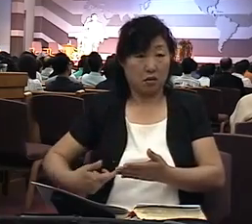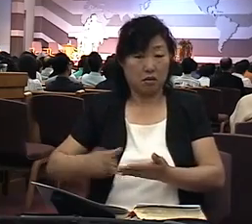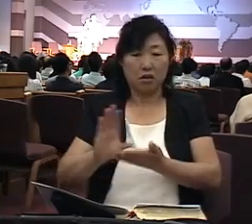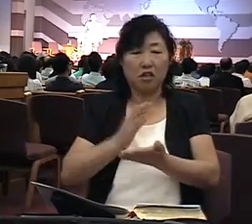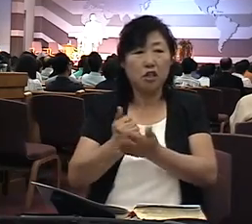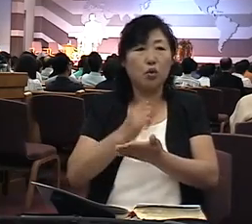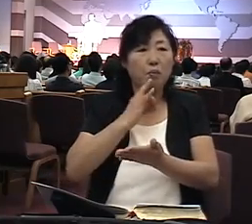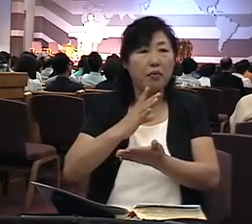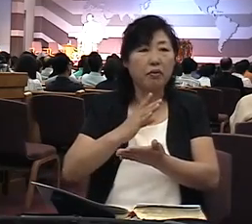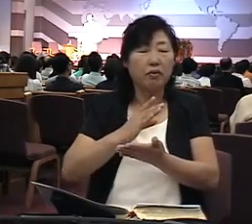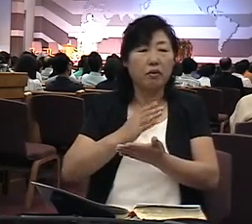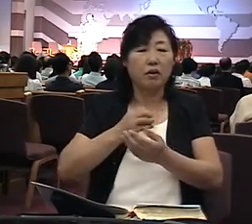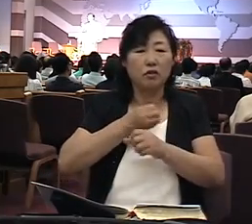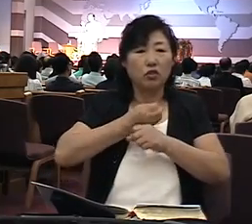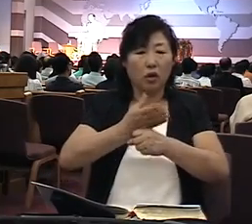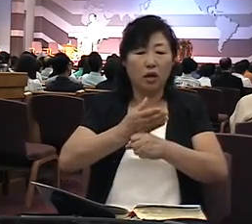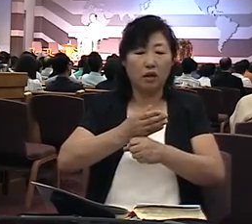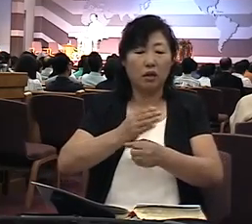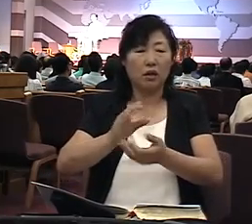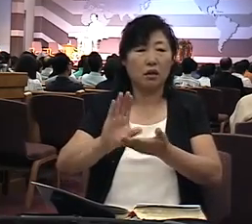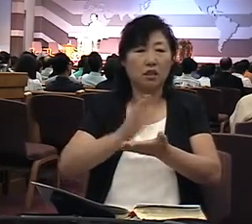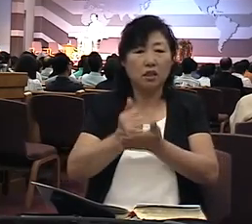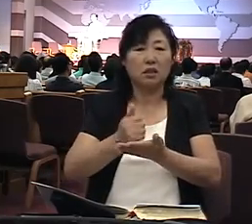저들은 크리스찬이다 하고 밖에서 주어진 별명입니다.